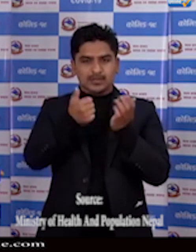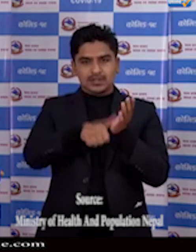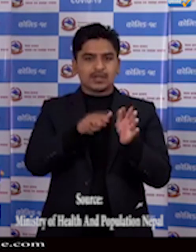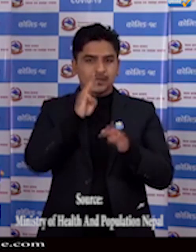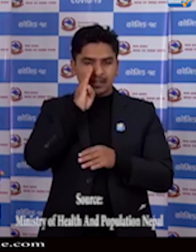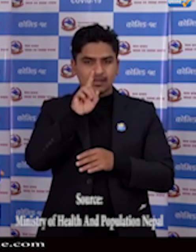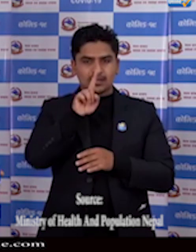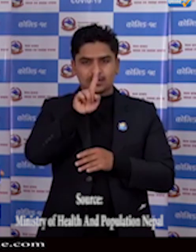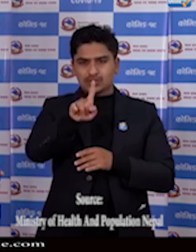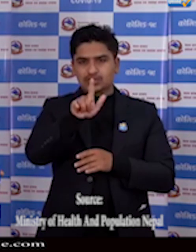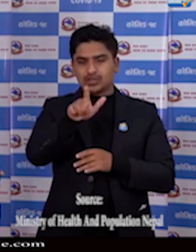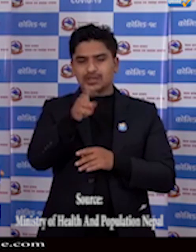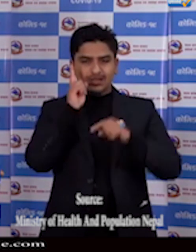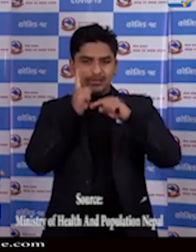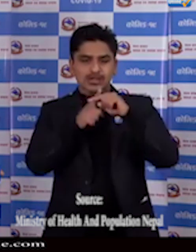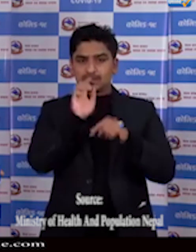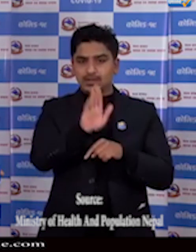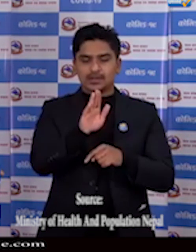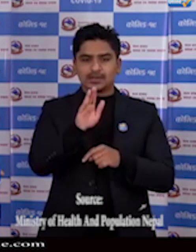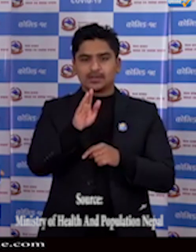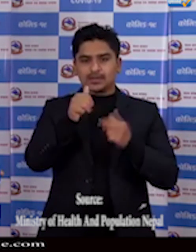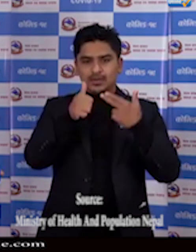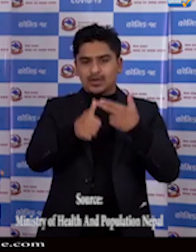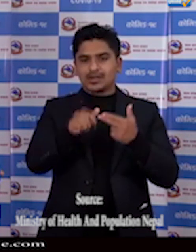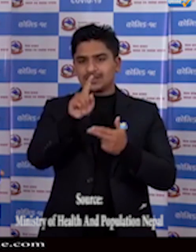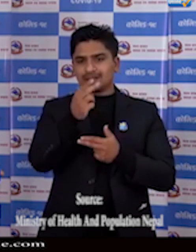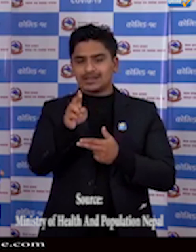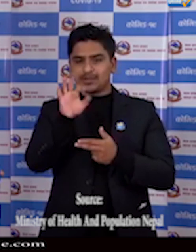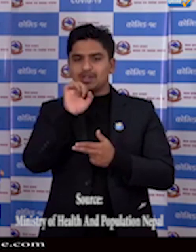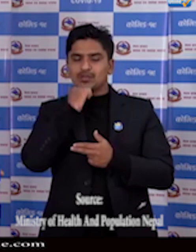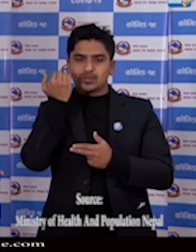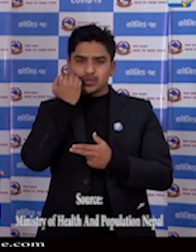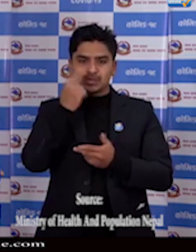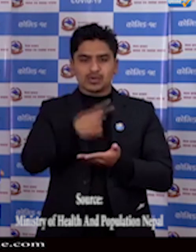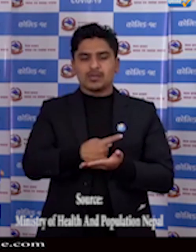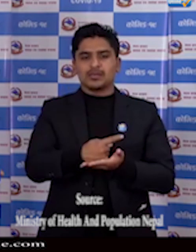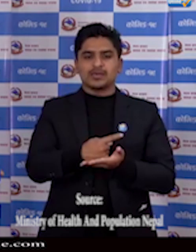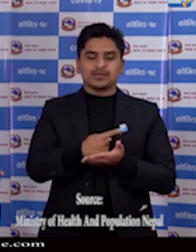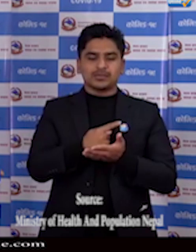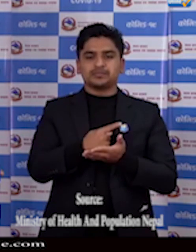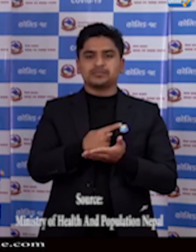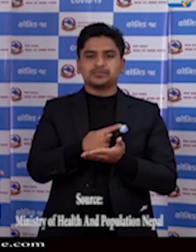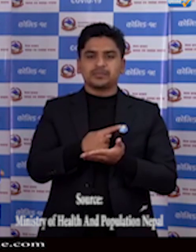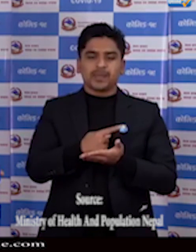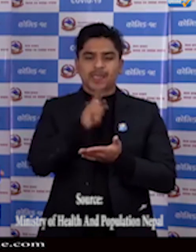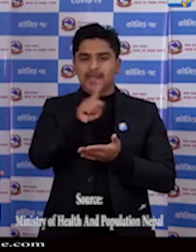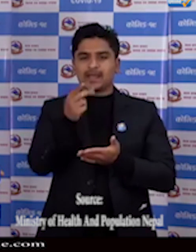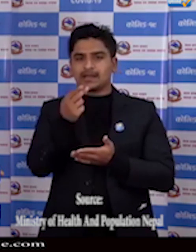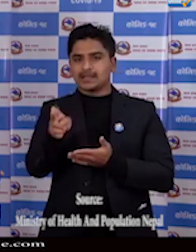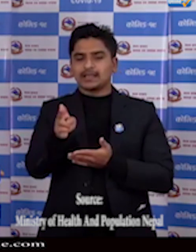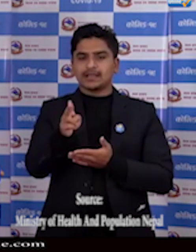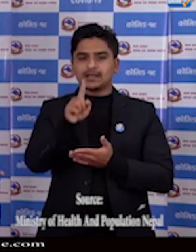गरिएको परीक्षणमा 17 जनाको पोजिटिभ आएको छ। अर्घाखाँचीका 1 जना 50 वर्षीय पुरुष, कपिल वस्तुका क्वारेन्टाइनमा रहेका